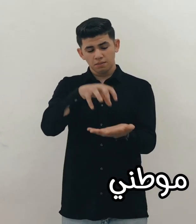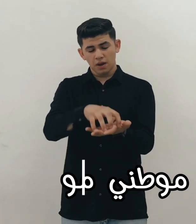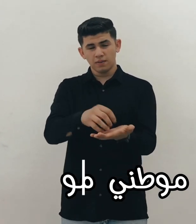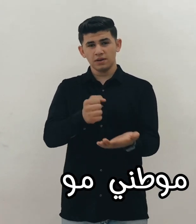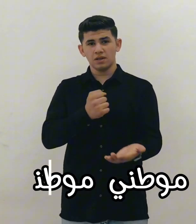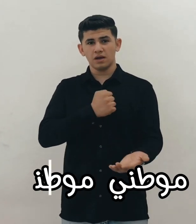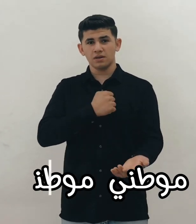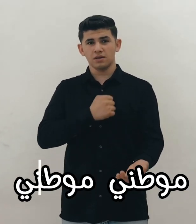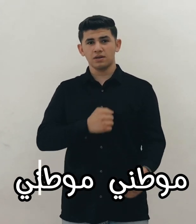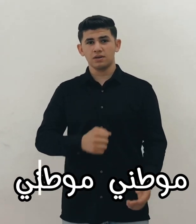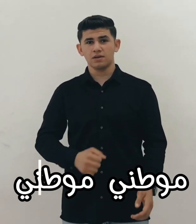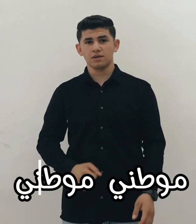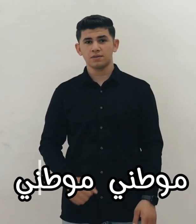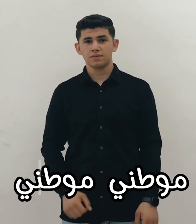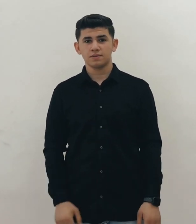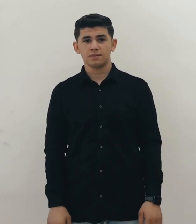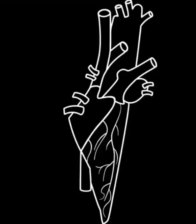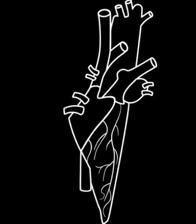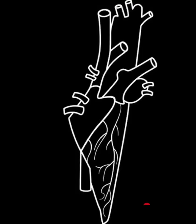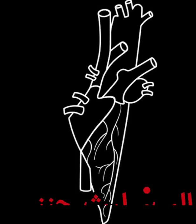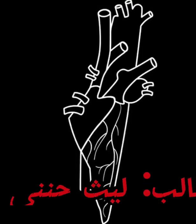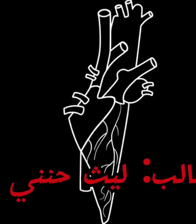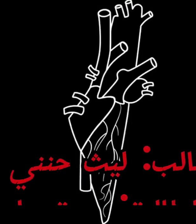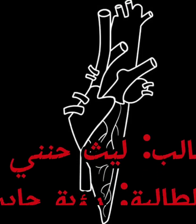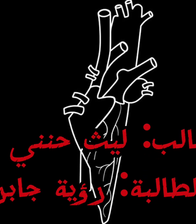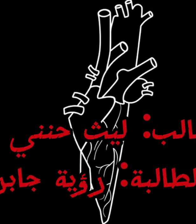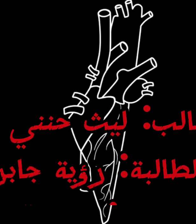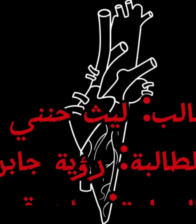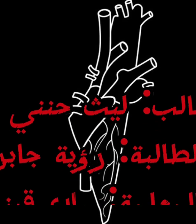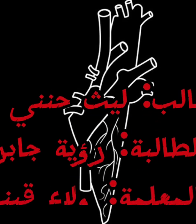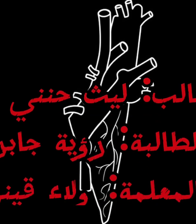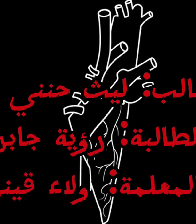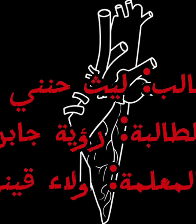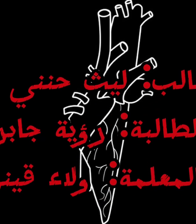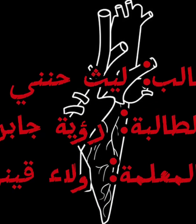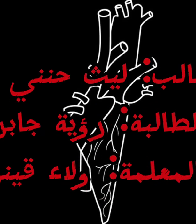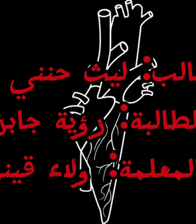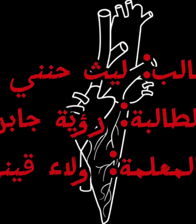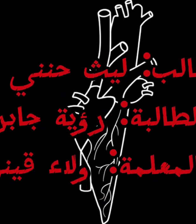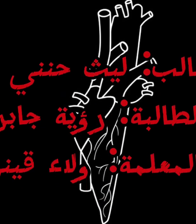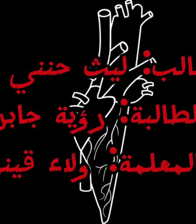موطني موطني